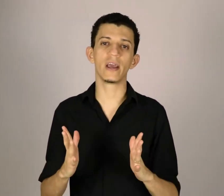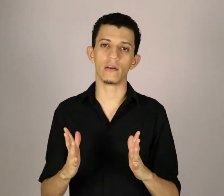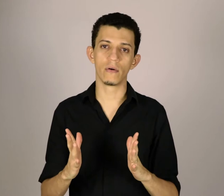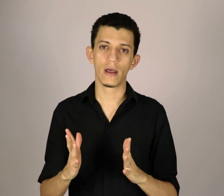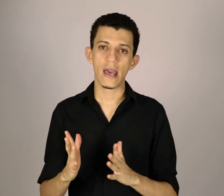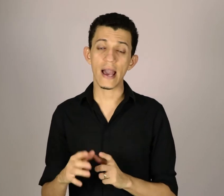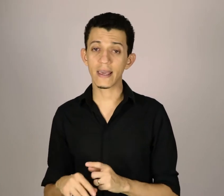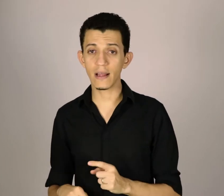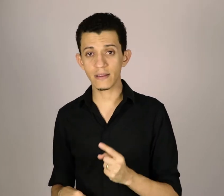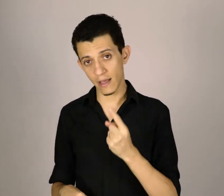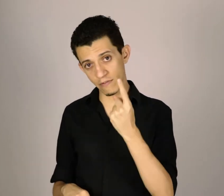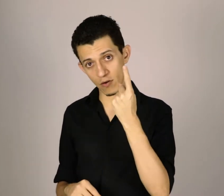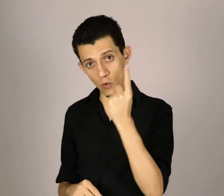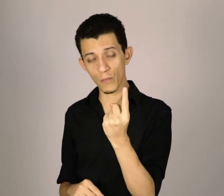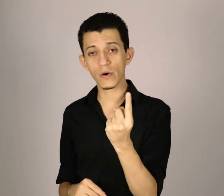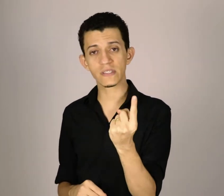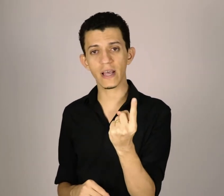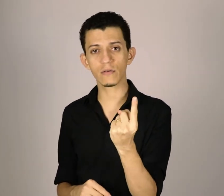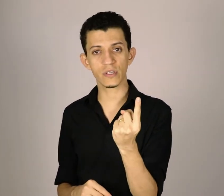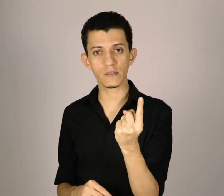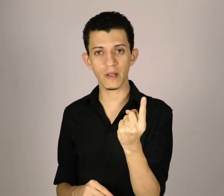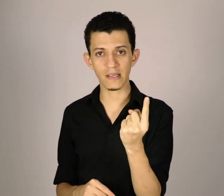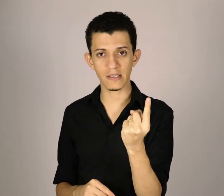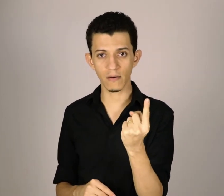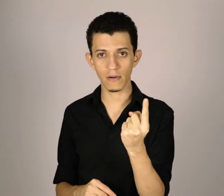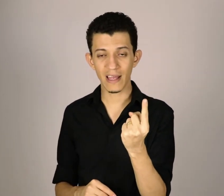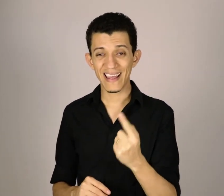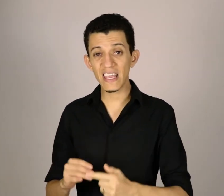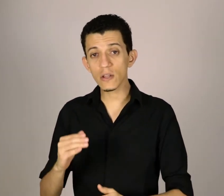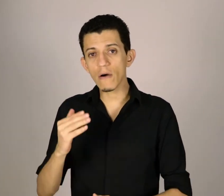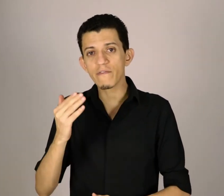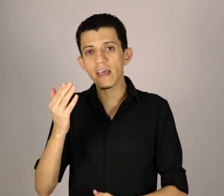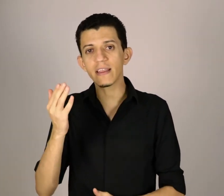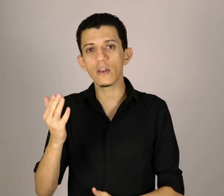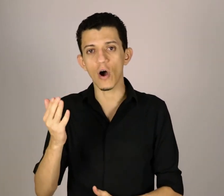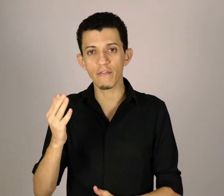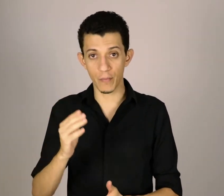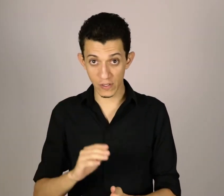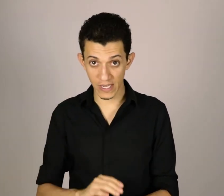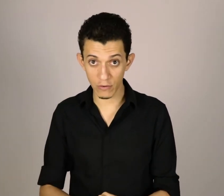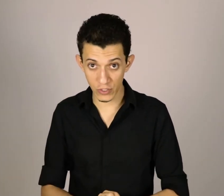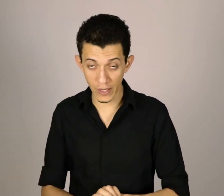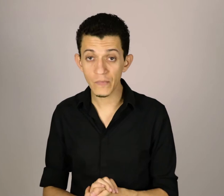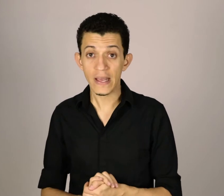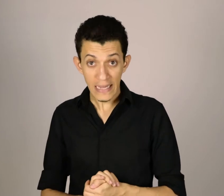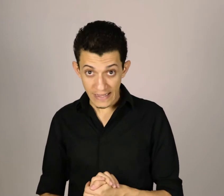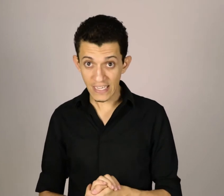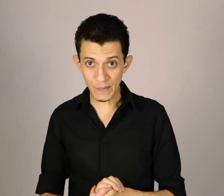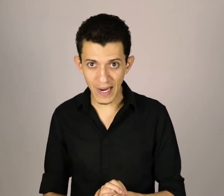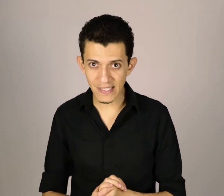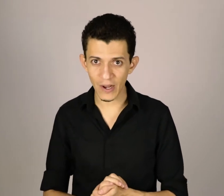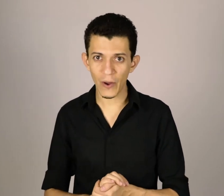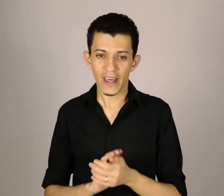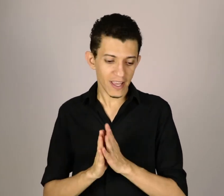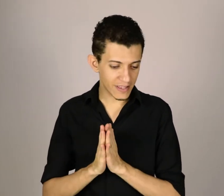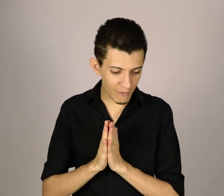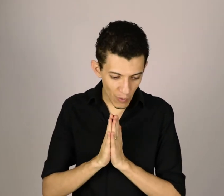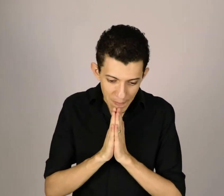gênio? É aquele que teve 1% de inspiração e 99% de transpiração. E teve um